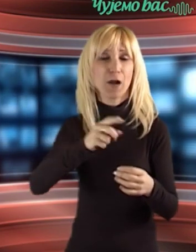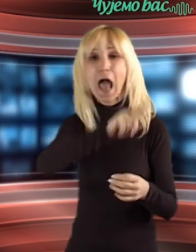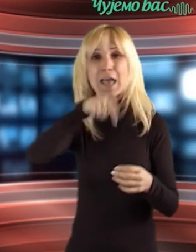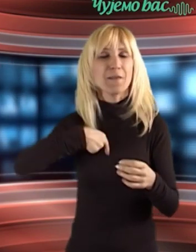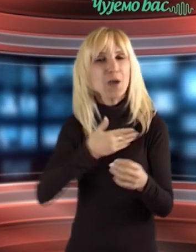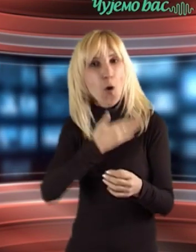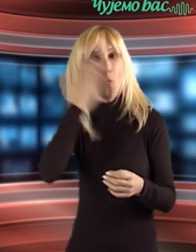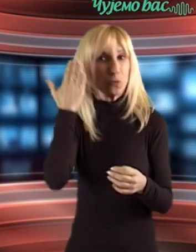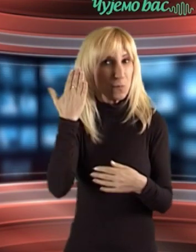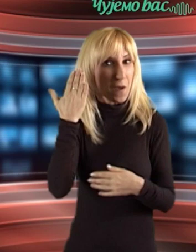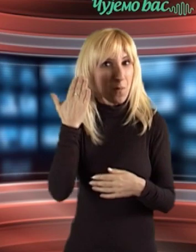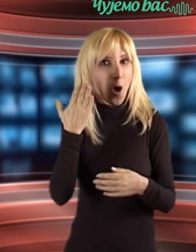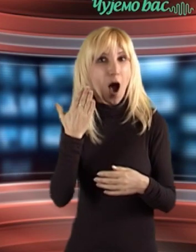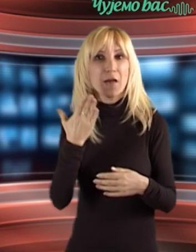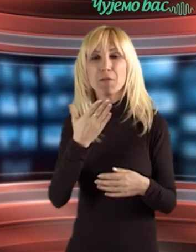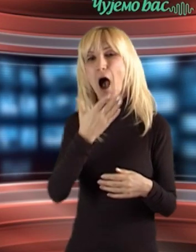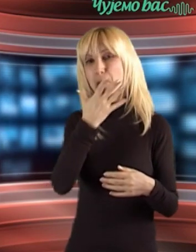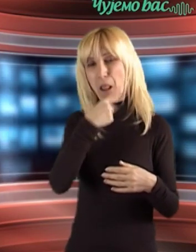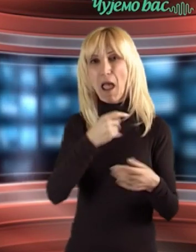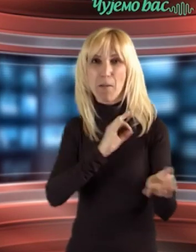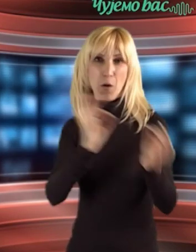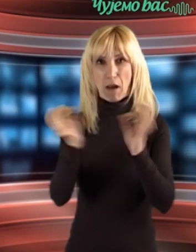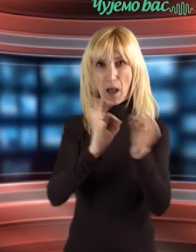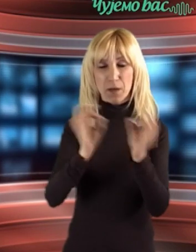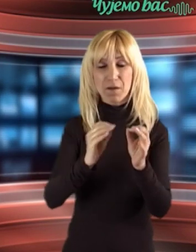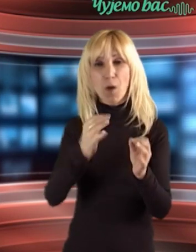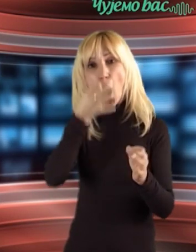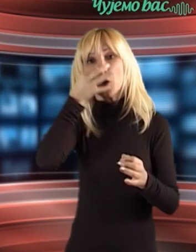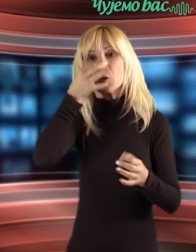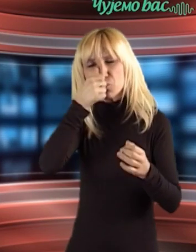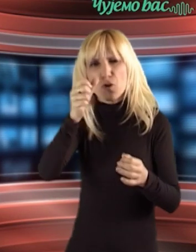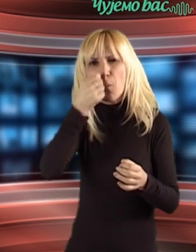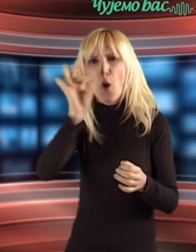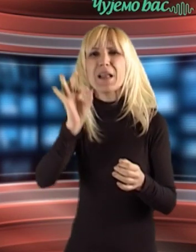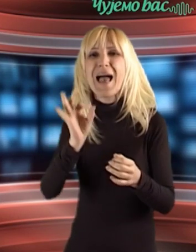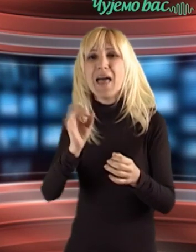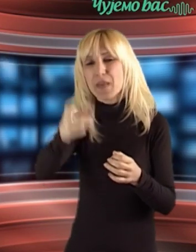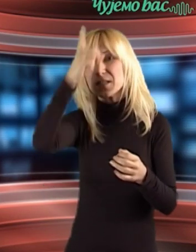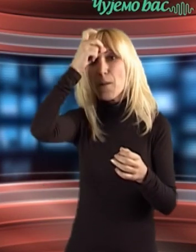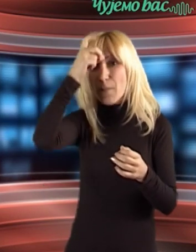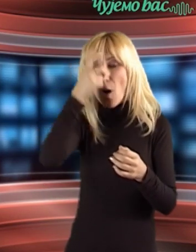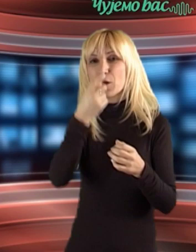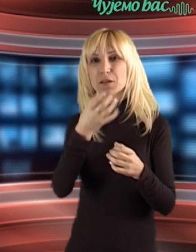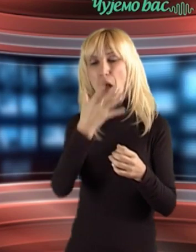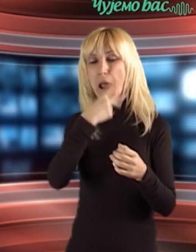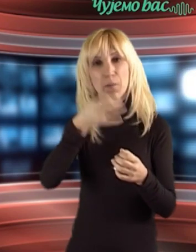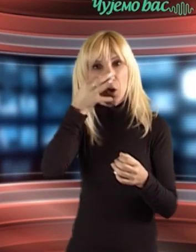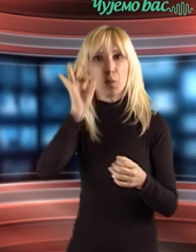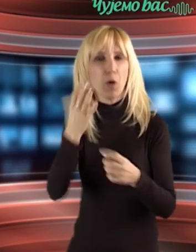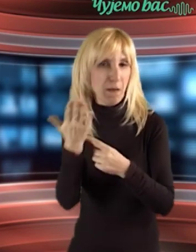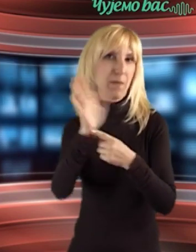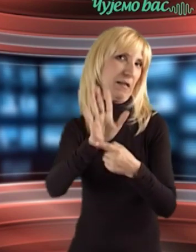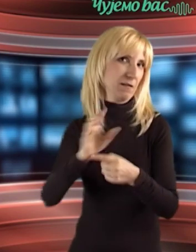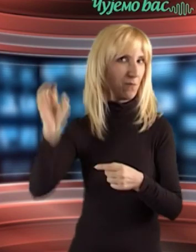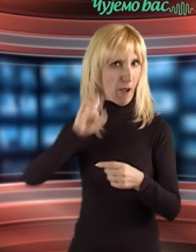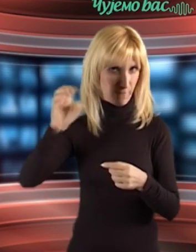uspeti na neki način da to napravimo što je bolje moguće kako bi Beograd što bolje predstavili